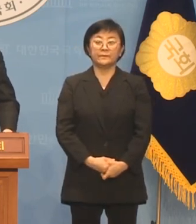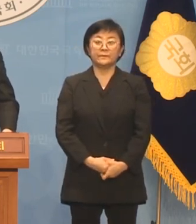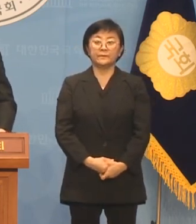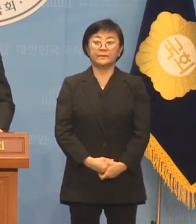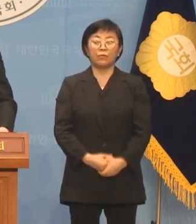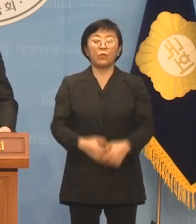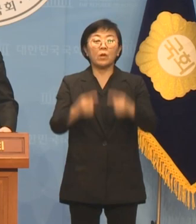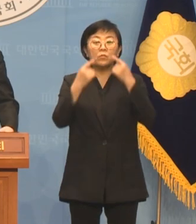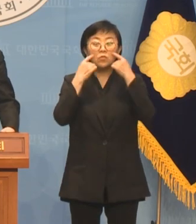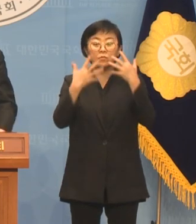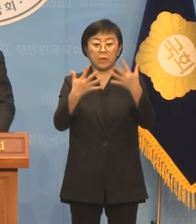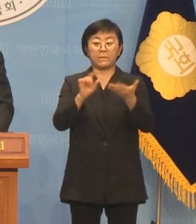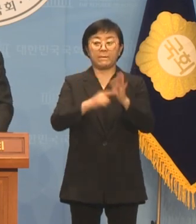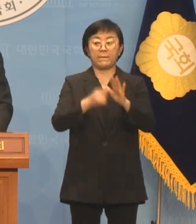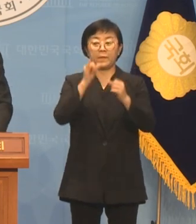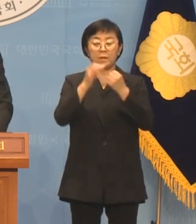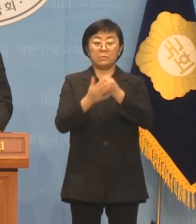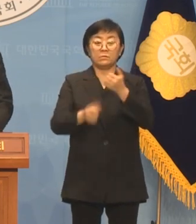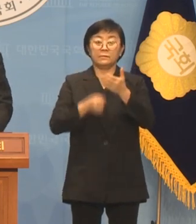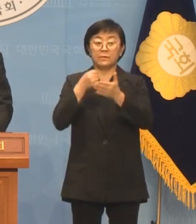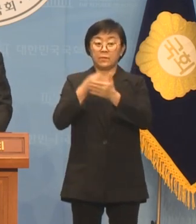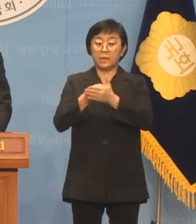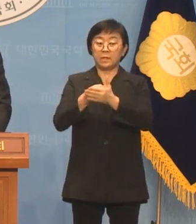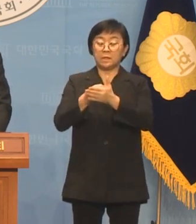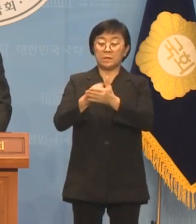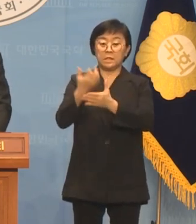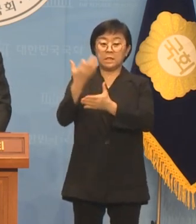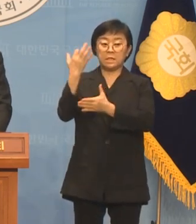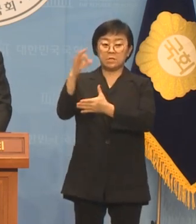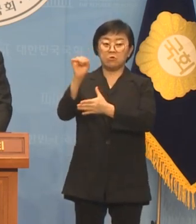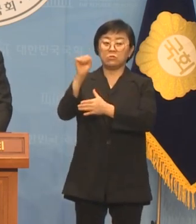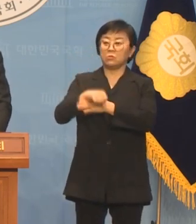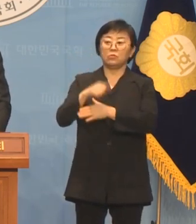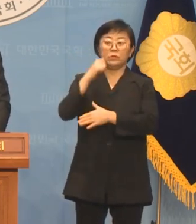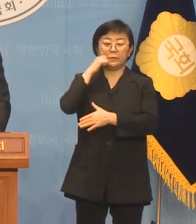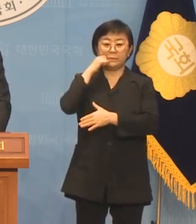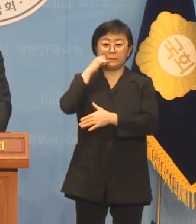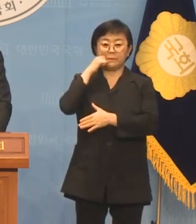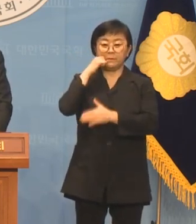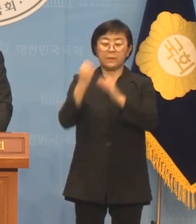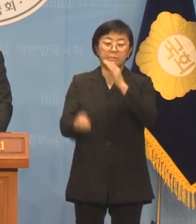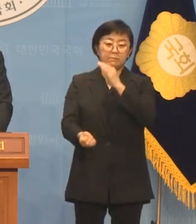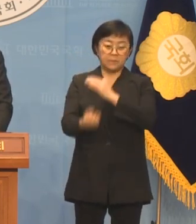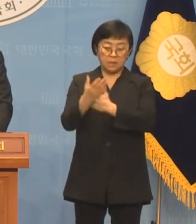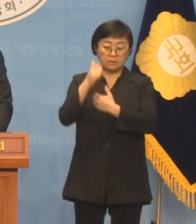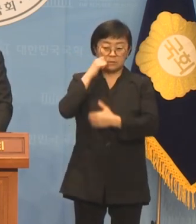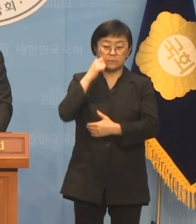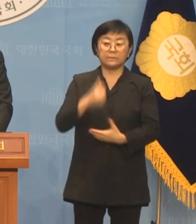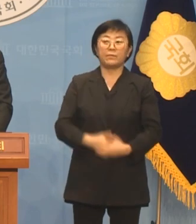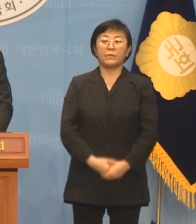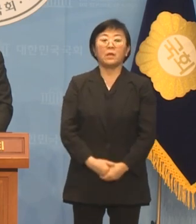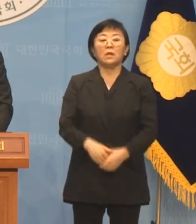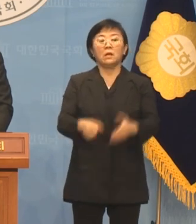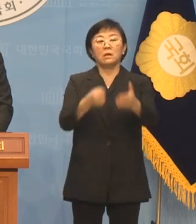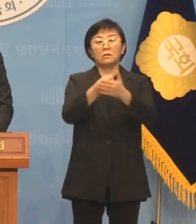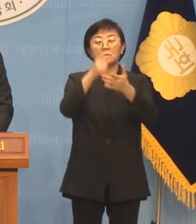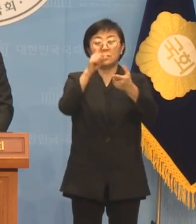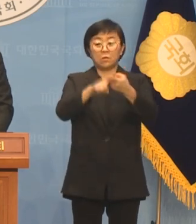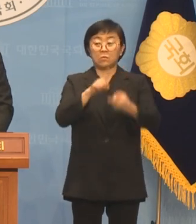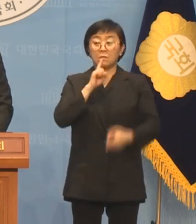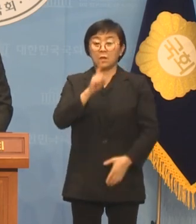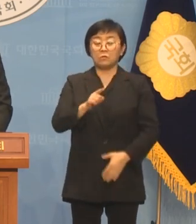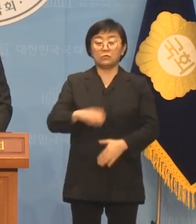저는 분명히 말씀드립니다. 이 결정은 받아들일 수 없습니다. 승복할 수 없습니다. 이 결정대로라고